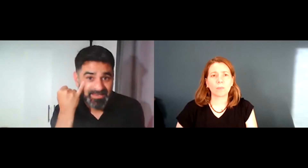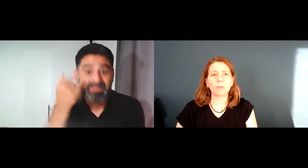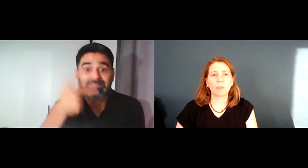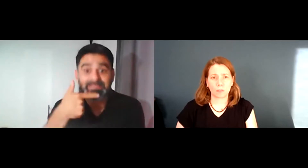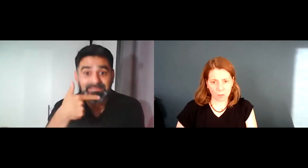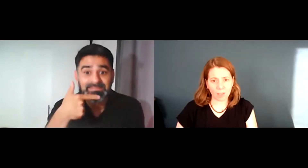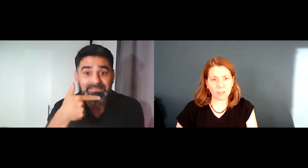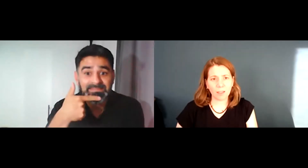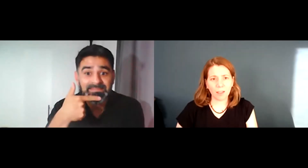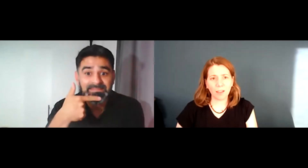Ahí está.